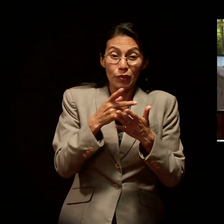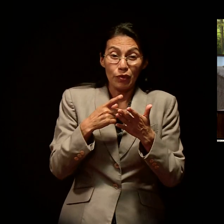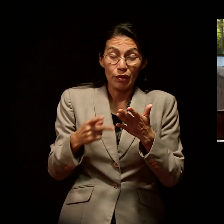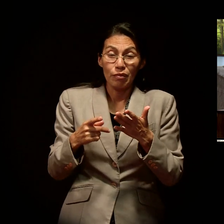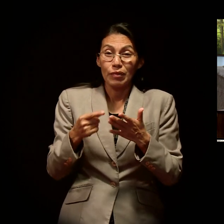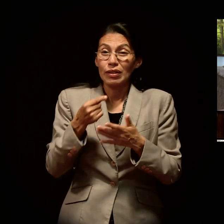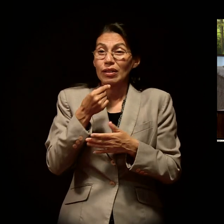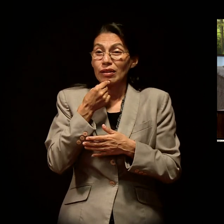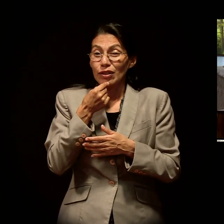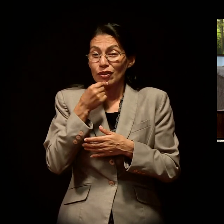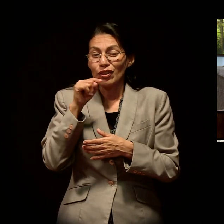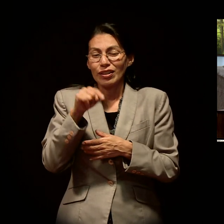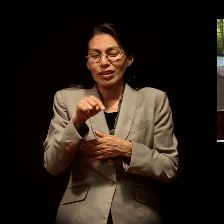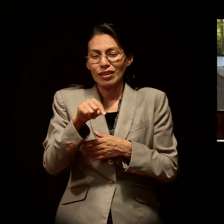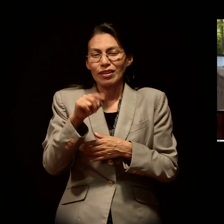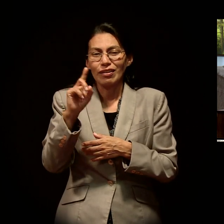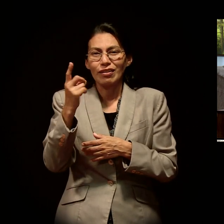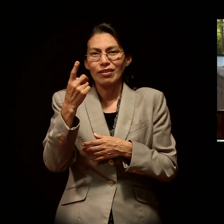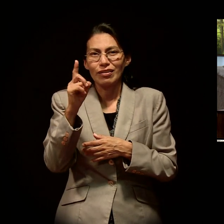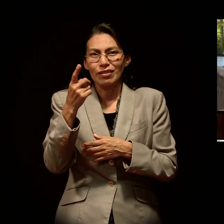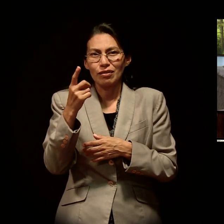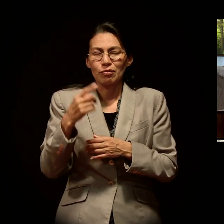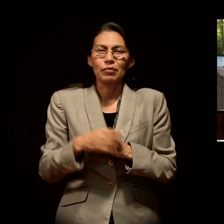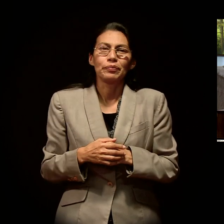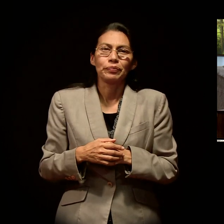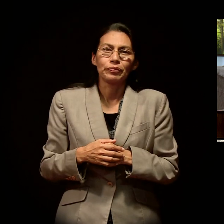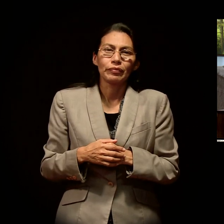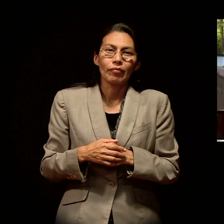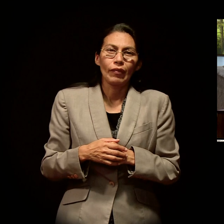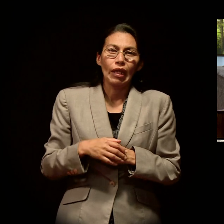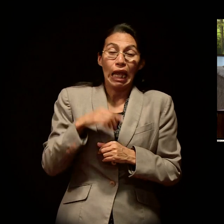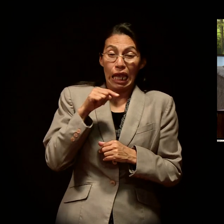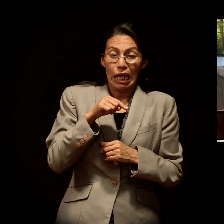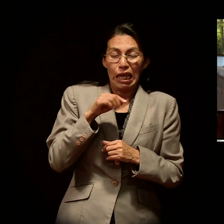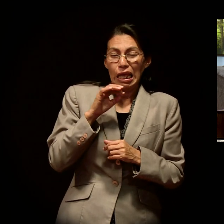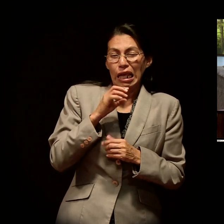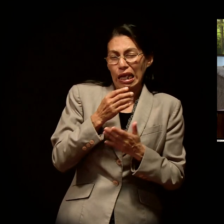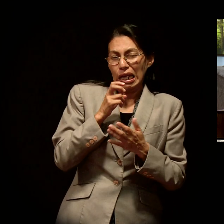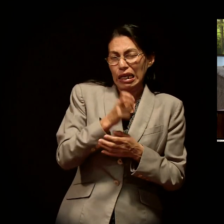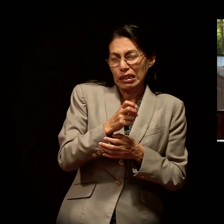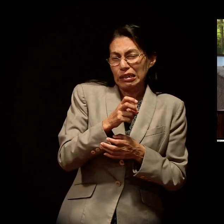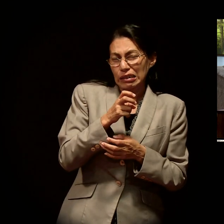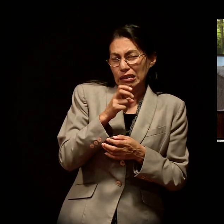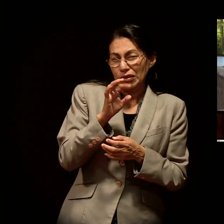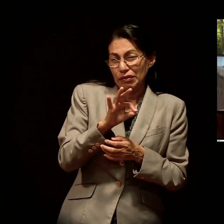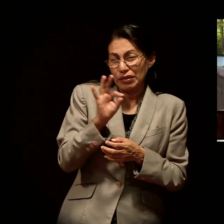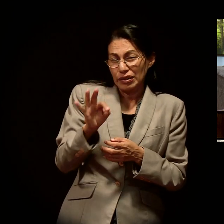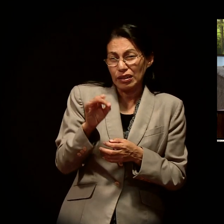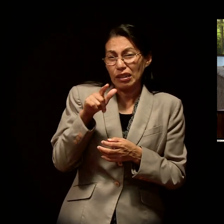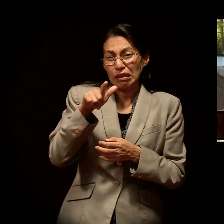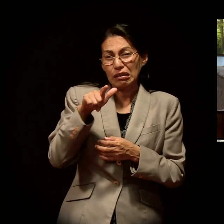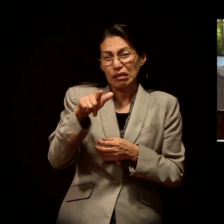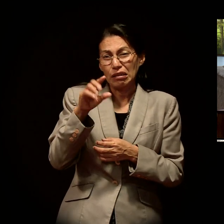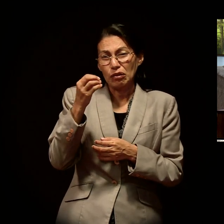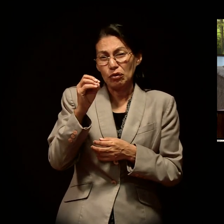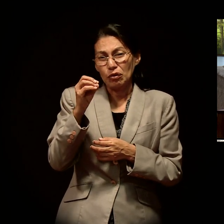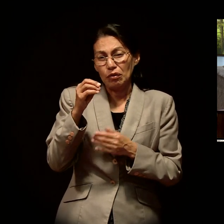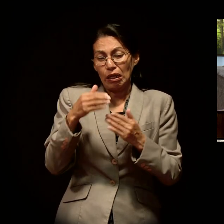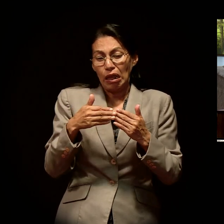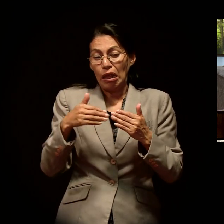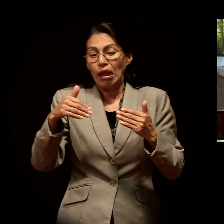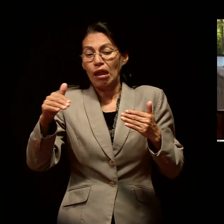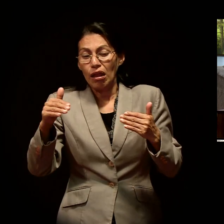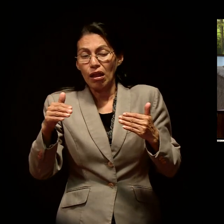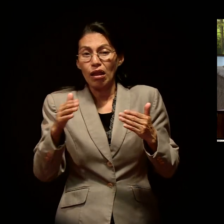primer programa de fin de año acá en diciembre yo llegué el 17 de octubre Así que